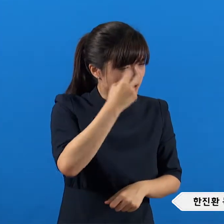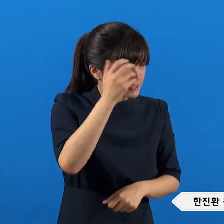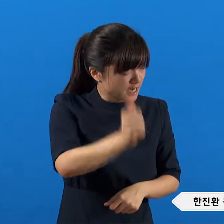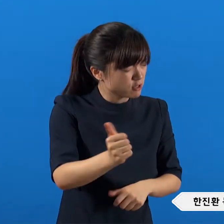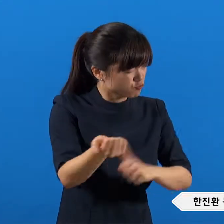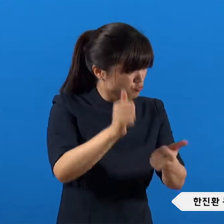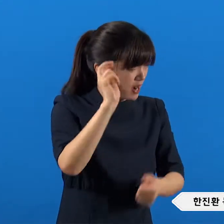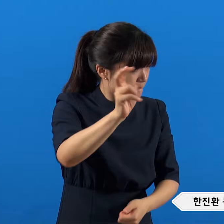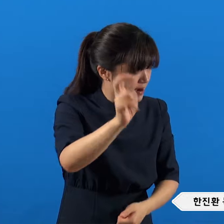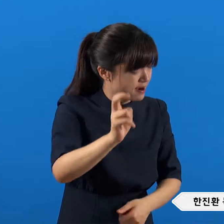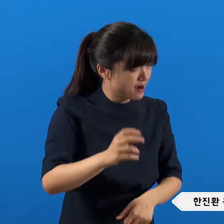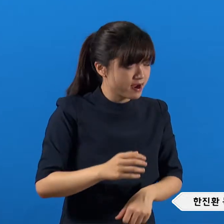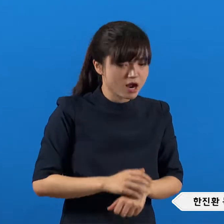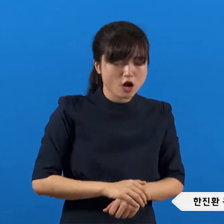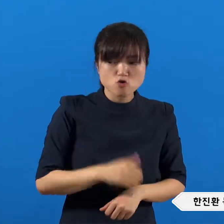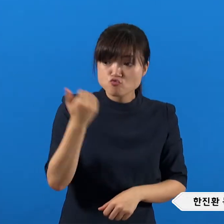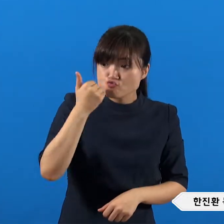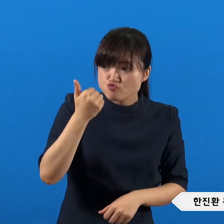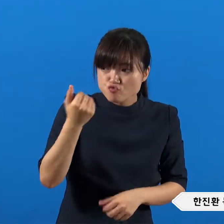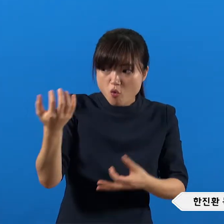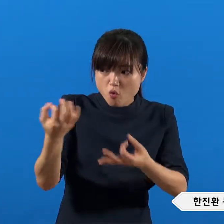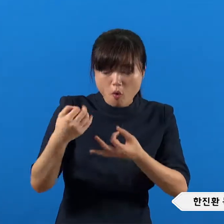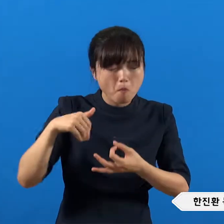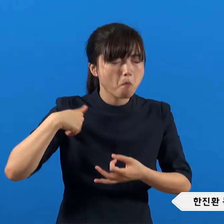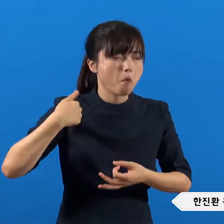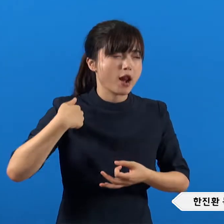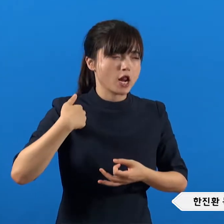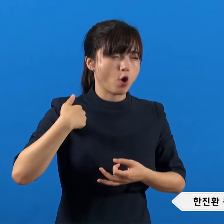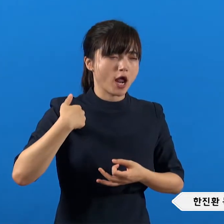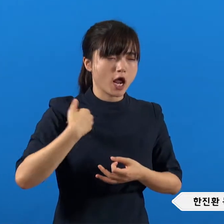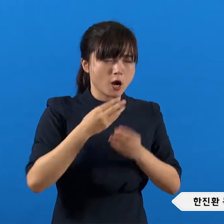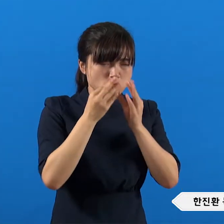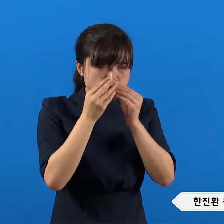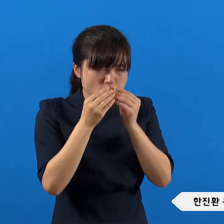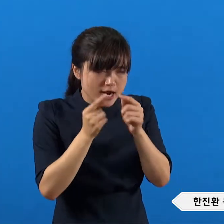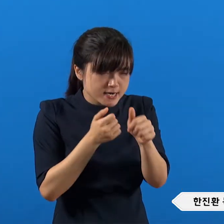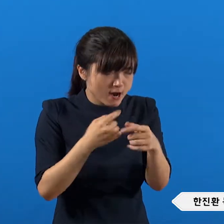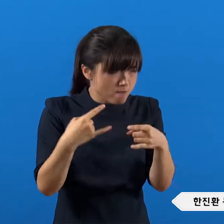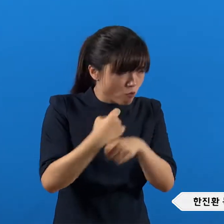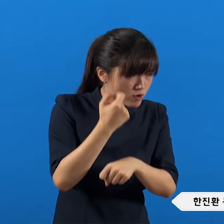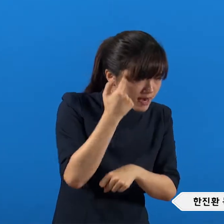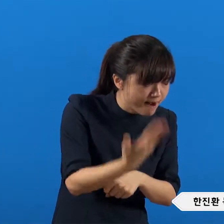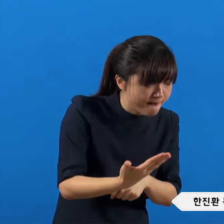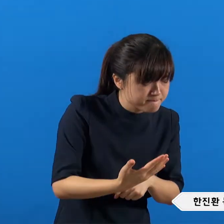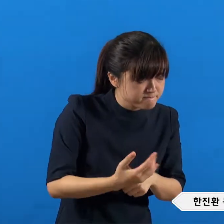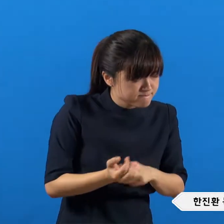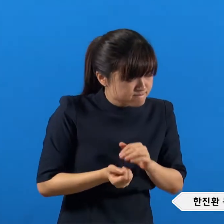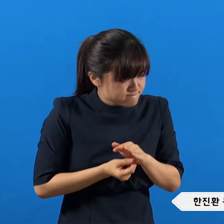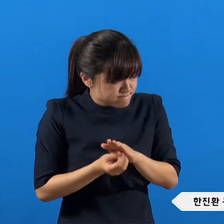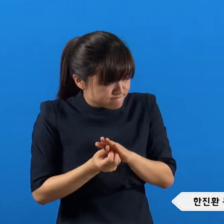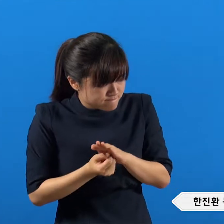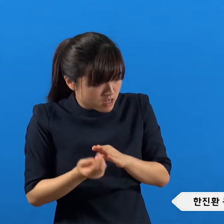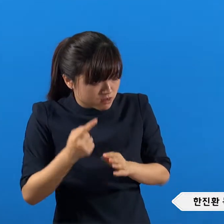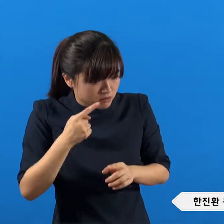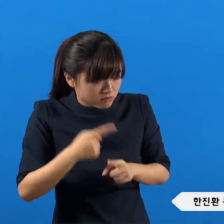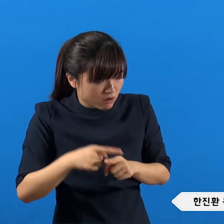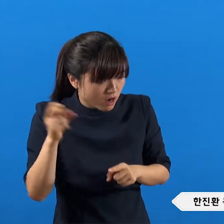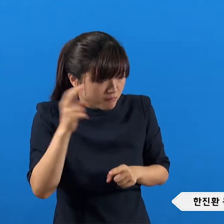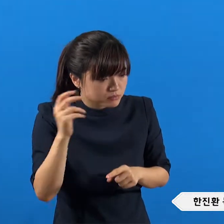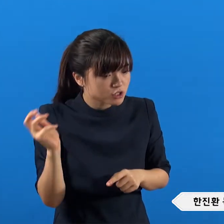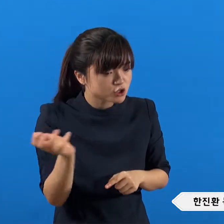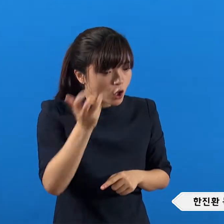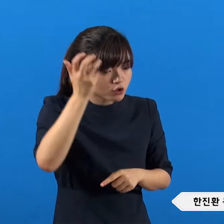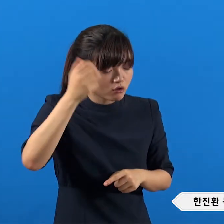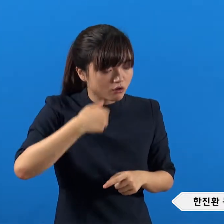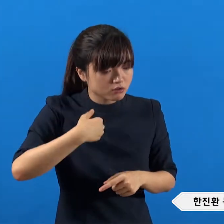것입니다. 근데 아무도 그 사실을 모를 겁니다. 그렇게 복수할까 하는데 속에서 성령의